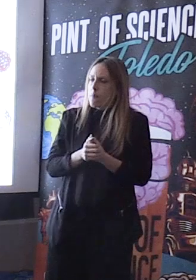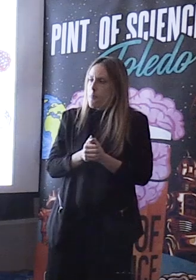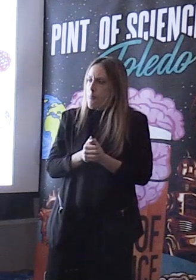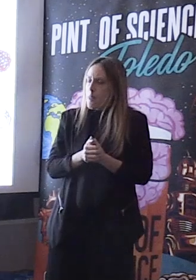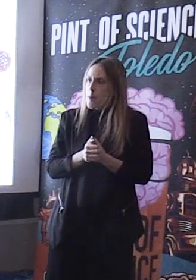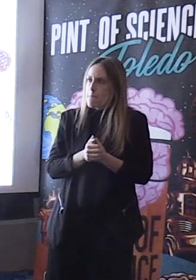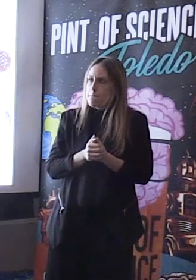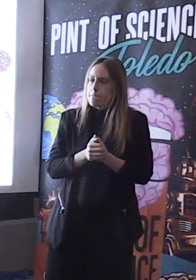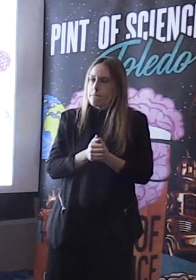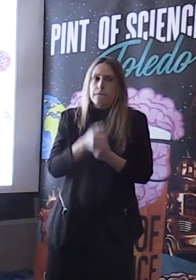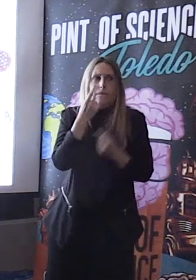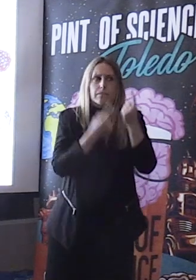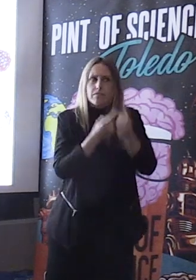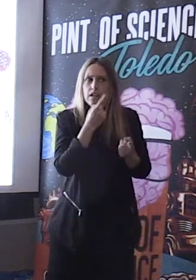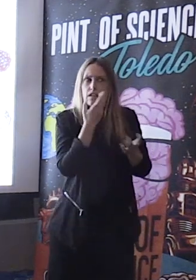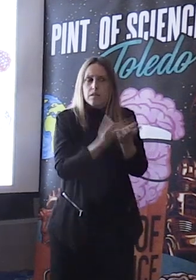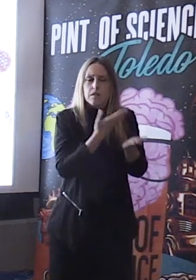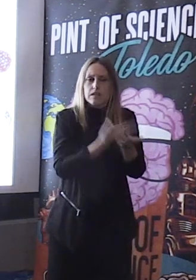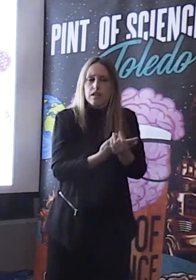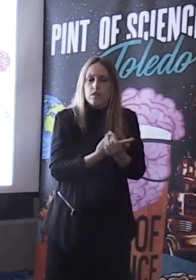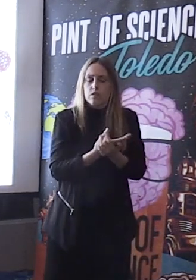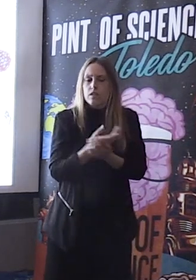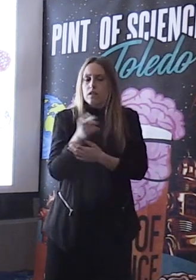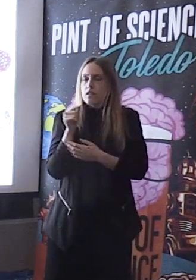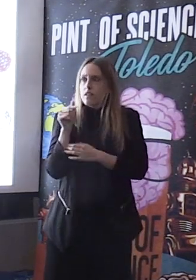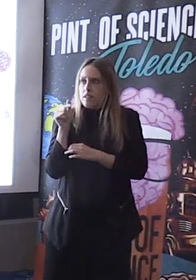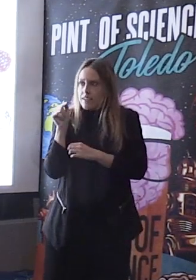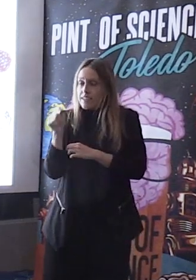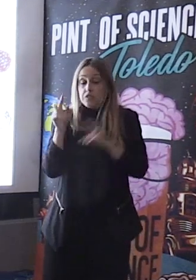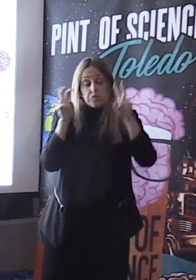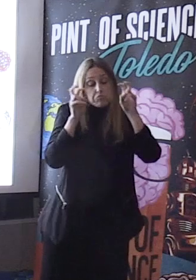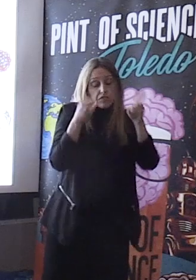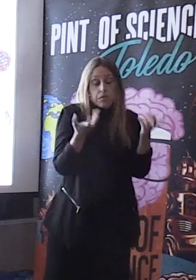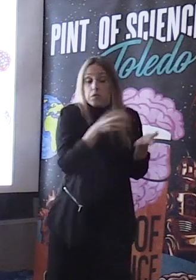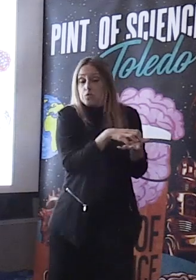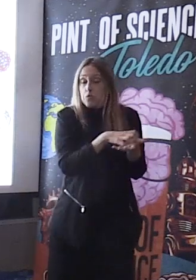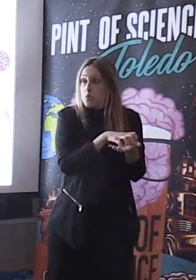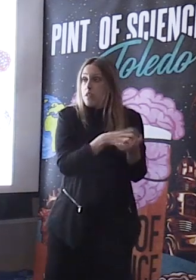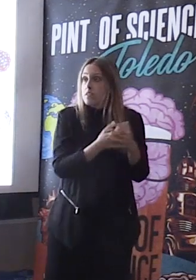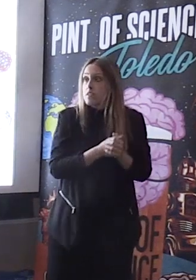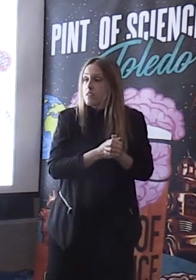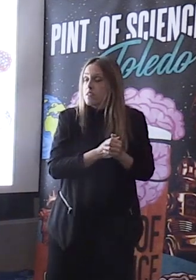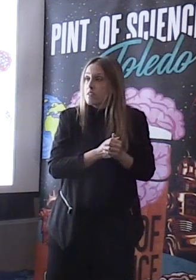bueno, alguien ha planteado esos temas en alguna investigación?